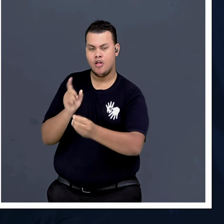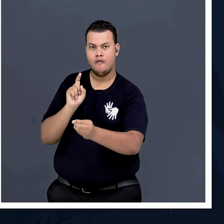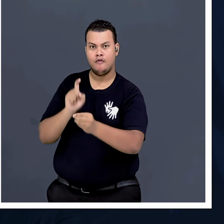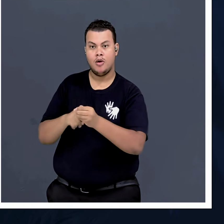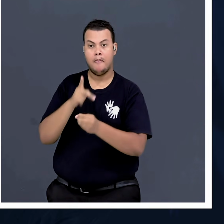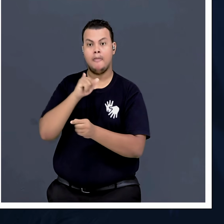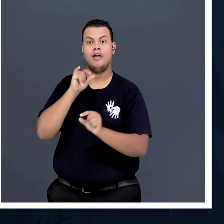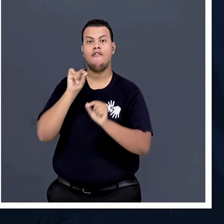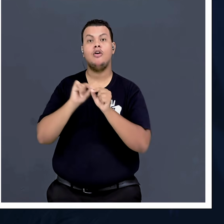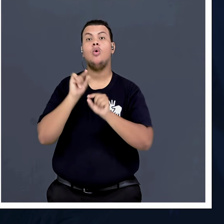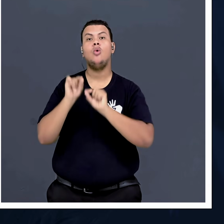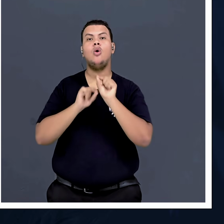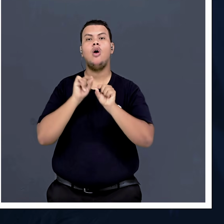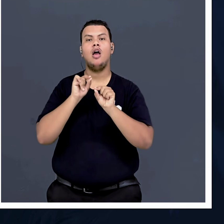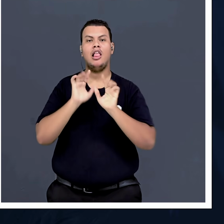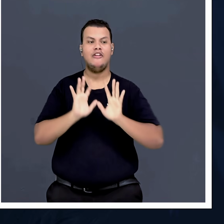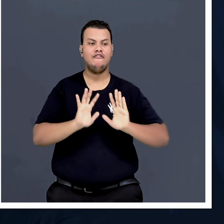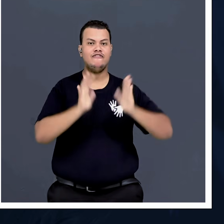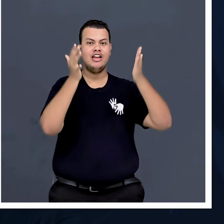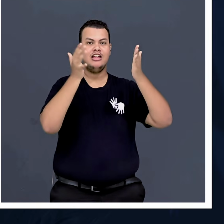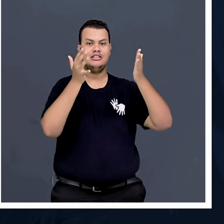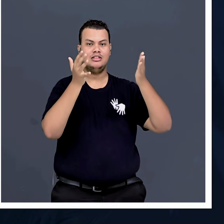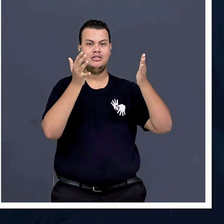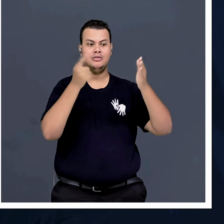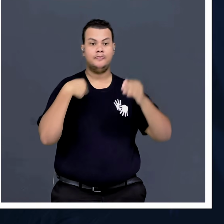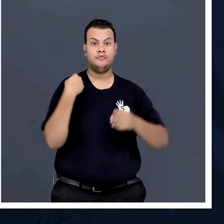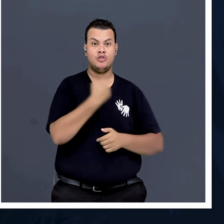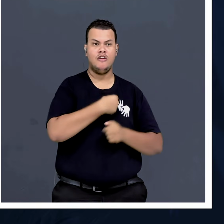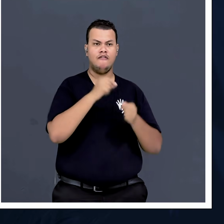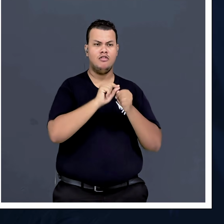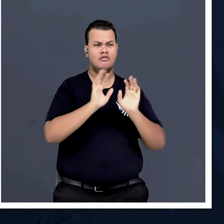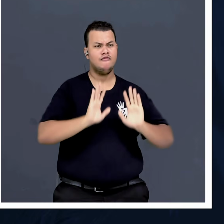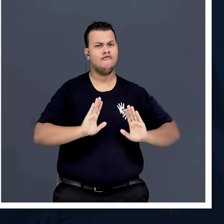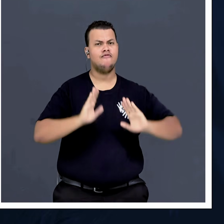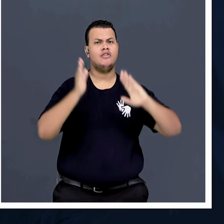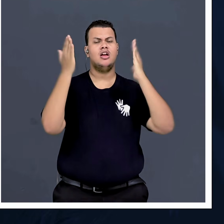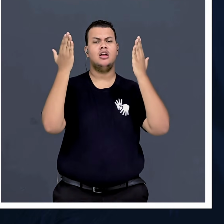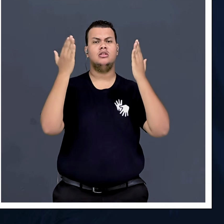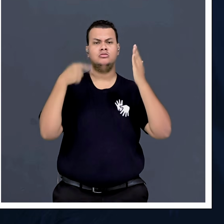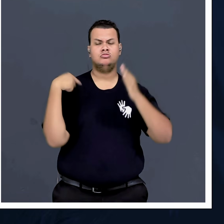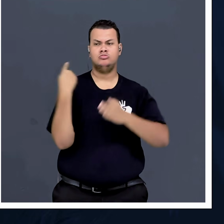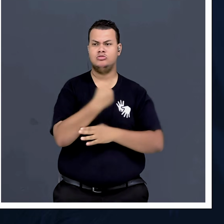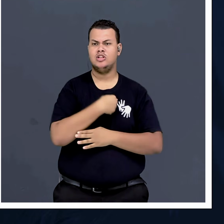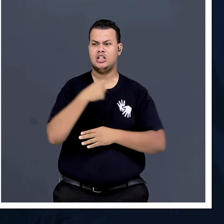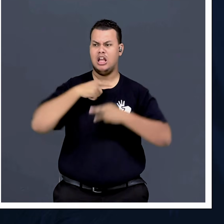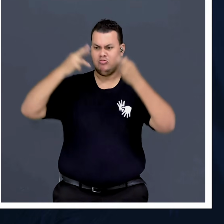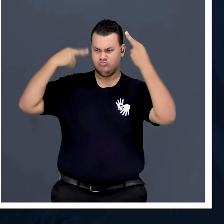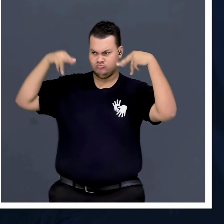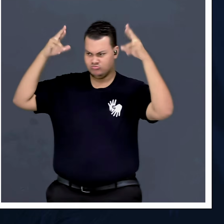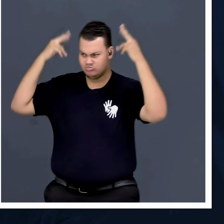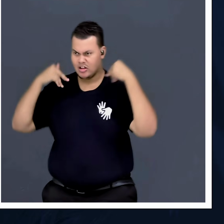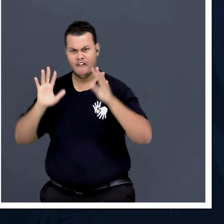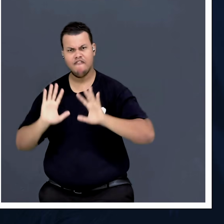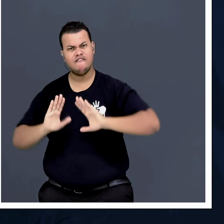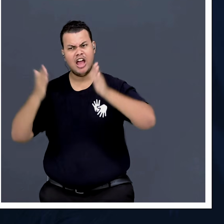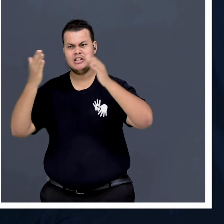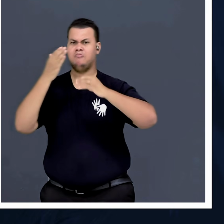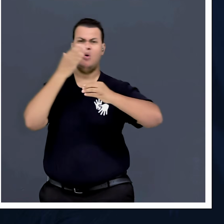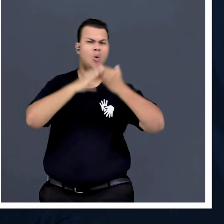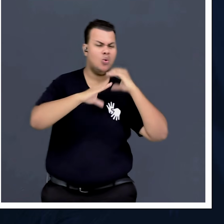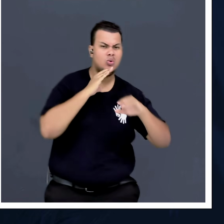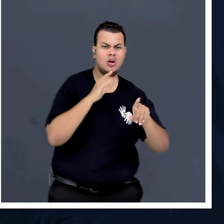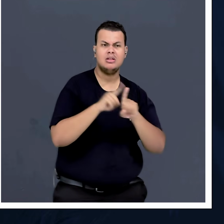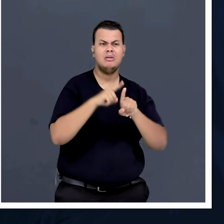o pai agora faz uma festa. Vamos fazer uma celebração. Traga um novilho, festa,